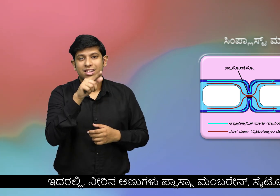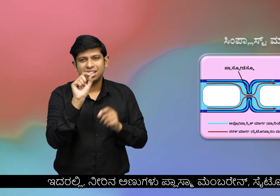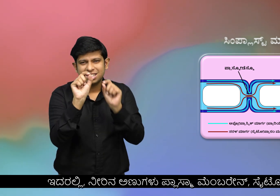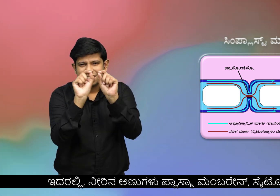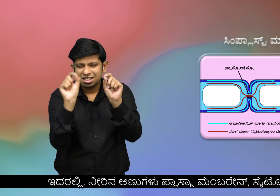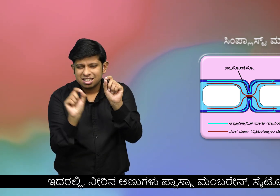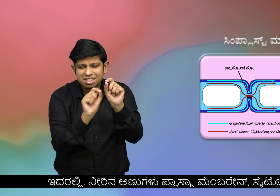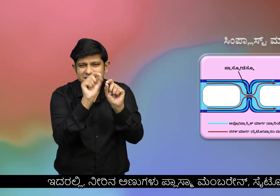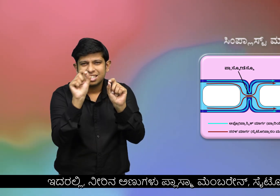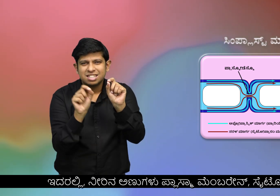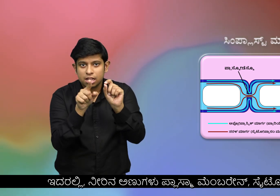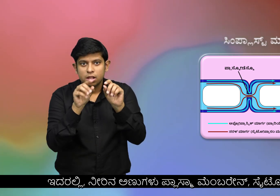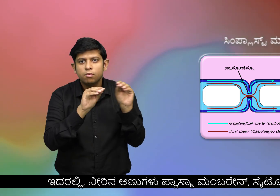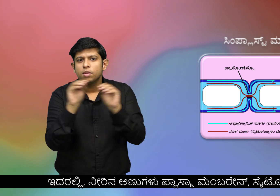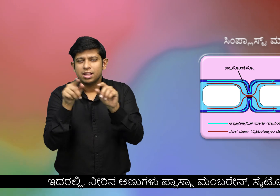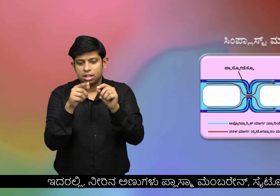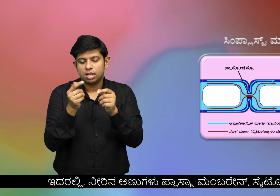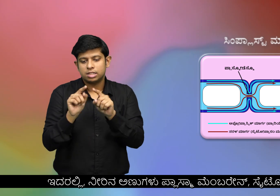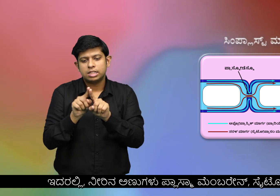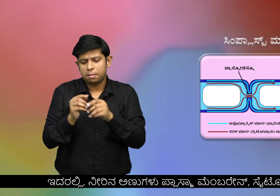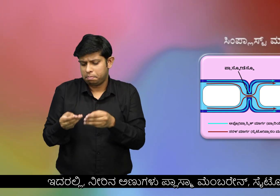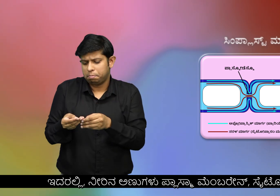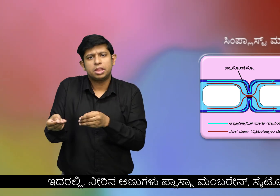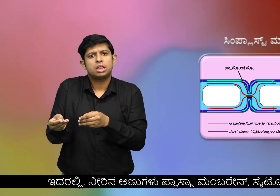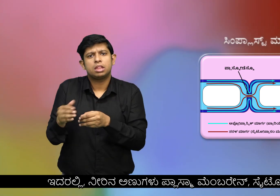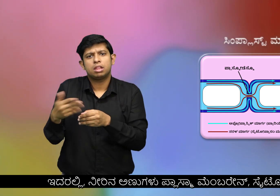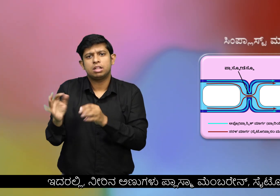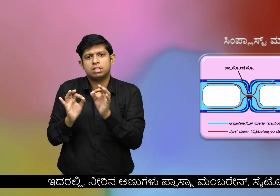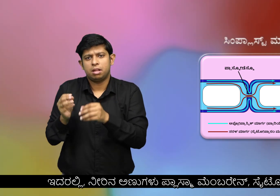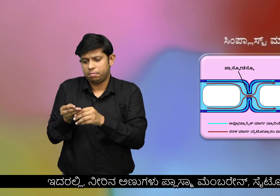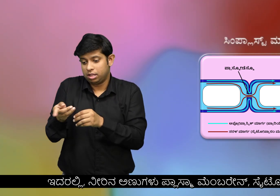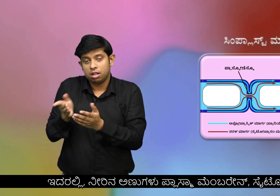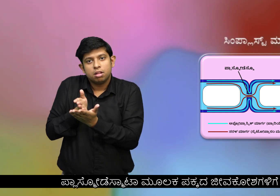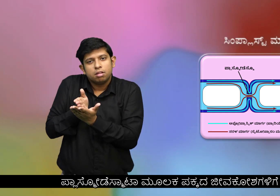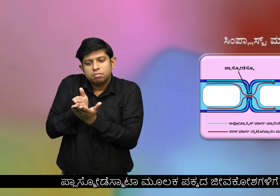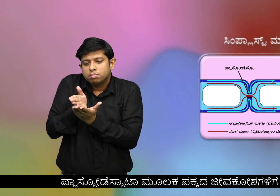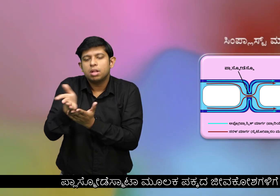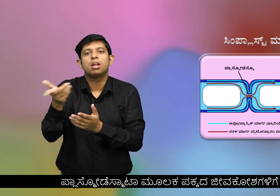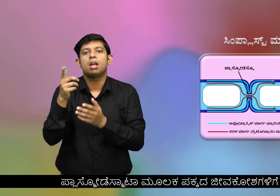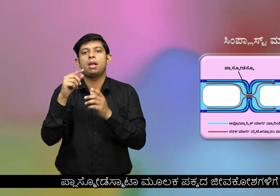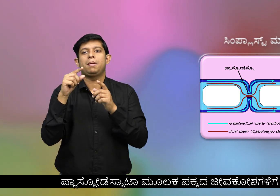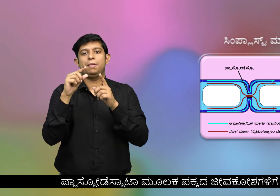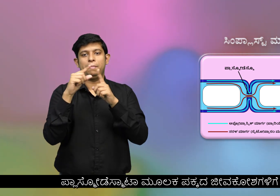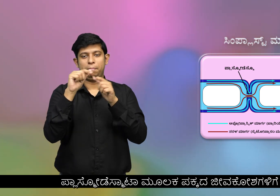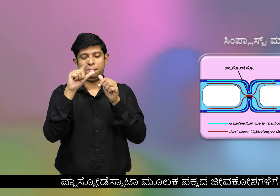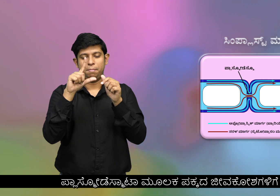ಇದರಲ್ಲಿ ನೀರಿನ ಅಣುಗಳು ಪ್ಲಾಸ್ಮಾ ಮೆಂಬರೇನ್ನ, ಸೈಟೋಪ್ಲಾಸಂ ಮತ್ತು ಪ್ಲಾಸ್ಮೋಡೆಸ್ಮಾಟಾದ ಮೂಲಕ